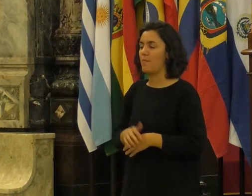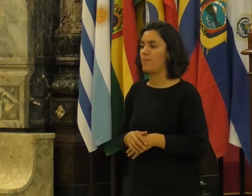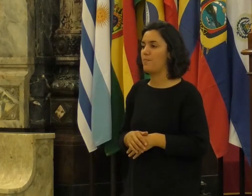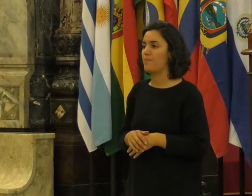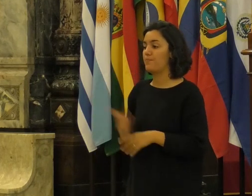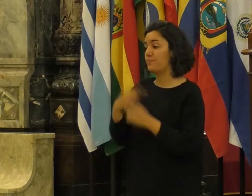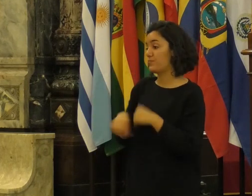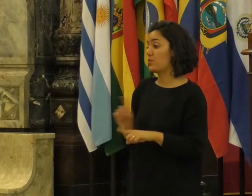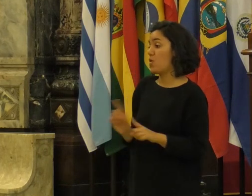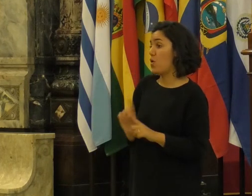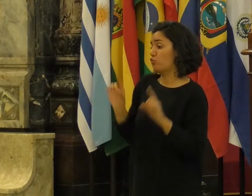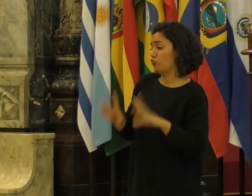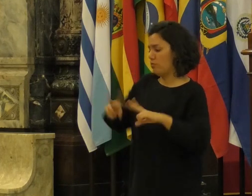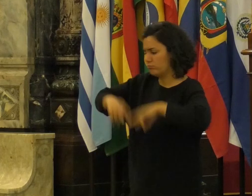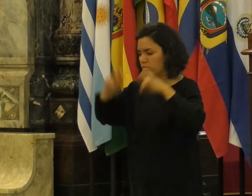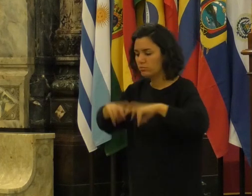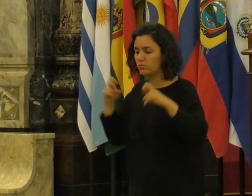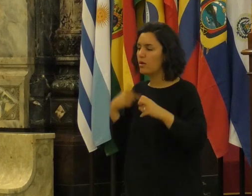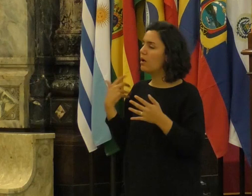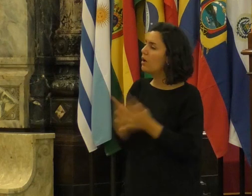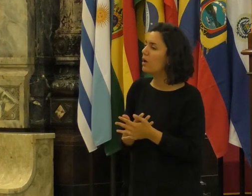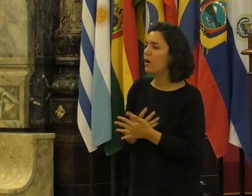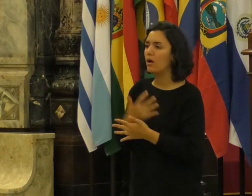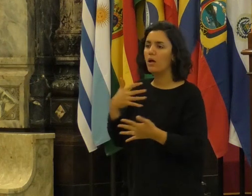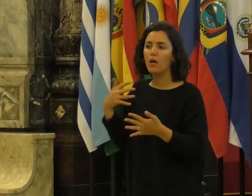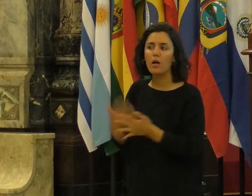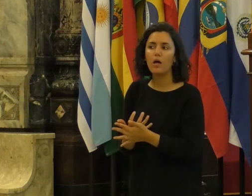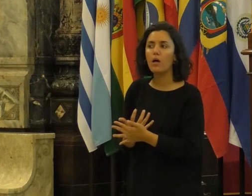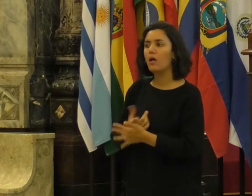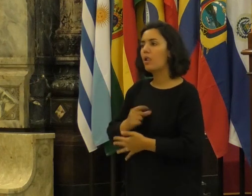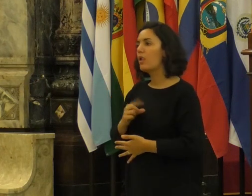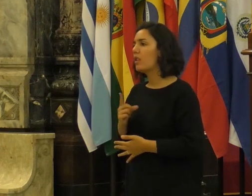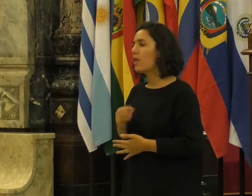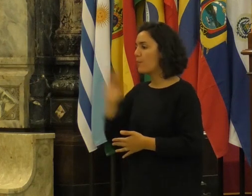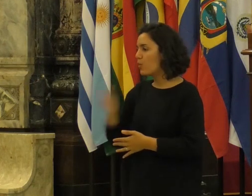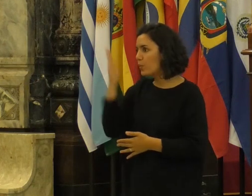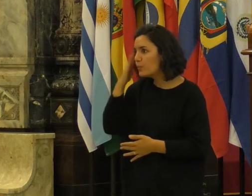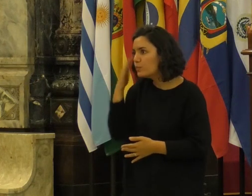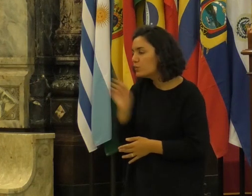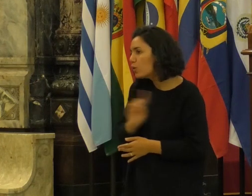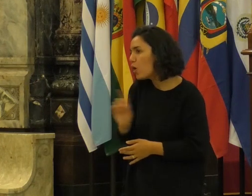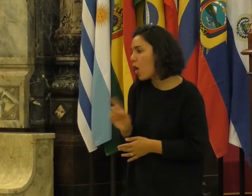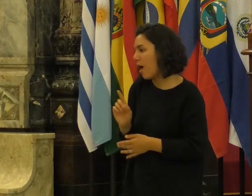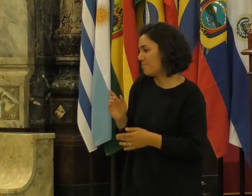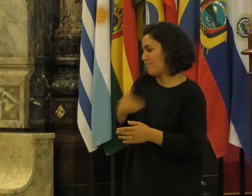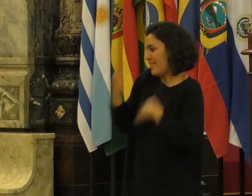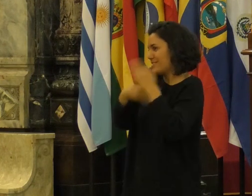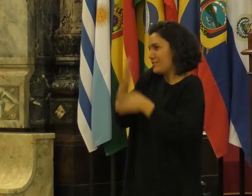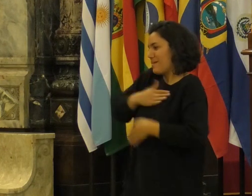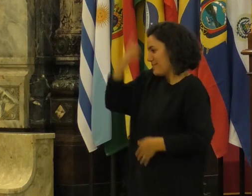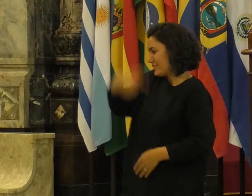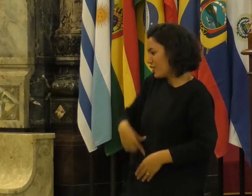Porque tampoco es la investigación masoquista, la producción masoquista del conocimiento. Es para desarrollarlo todo, para